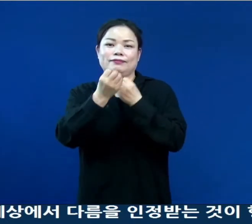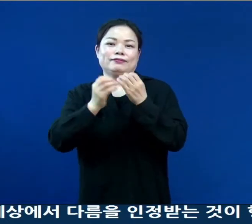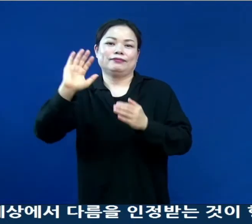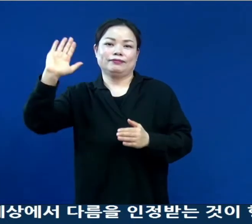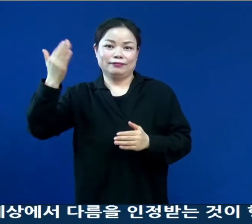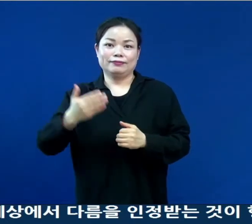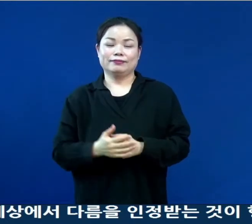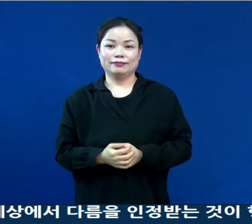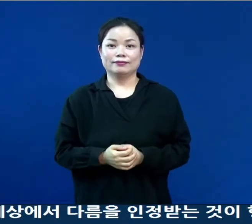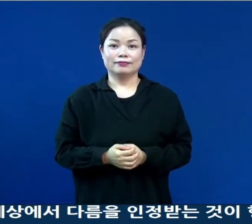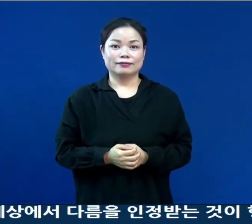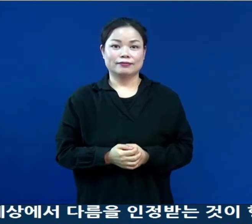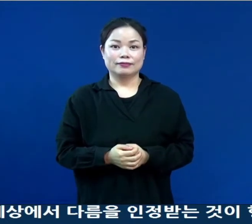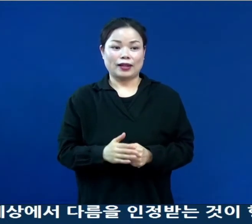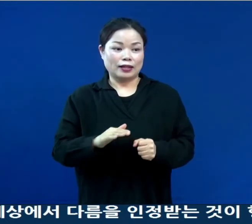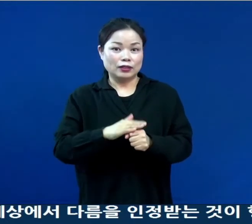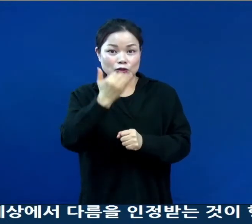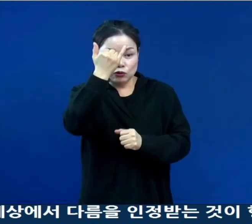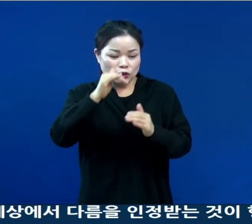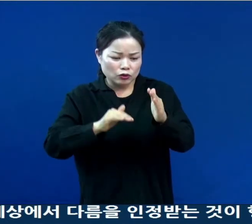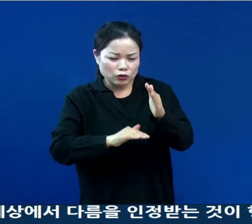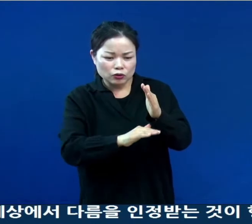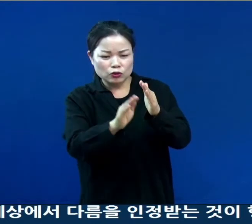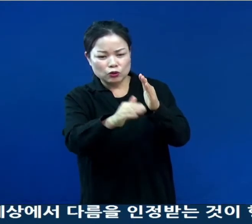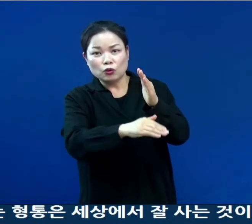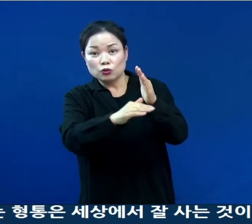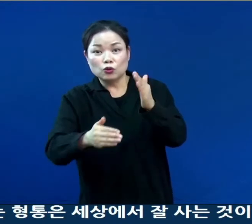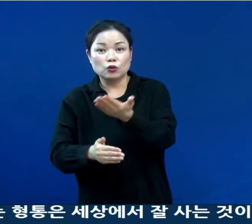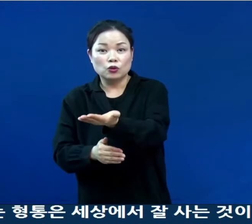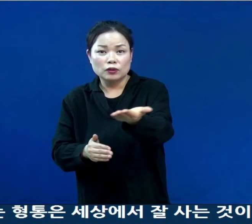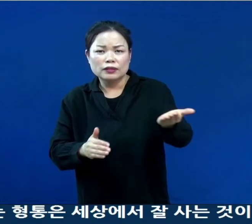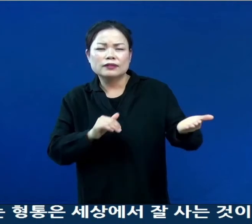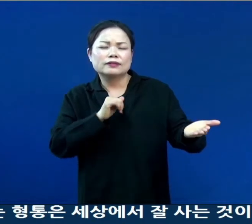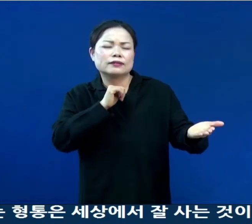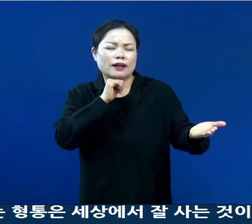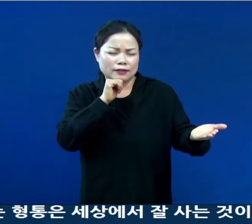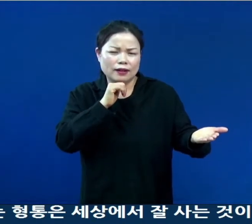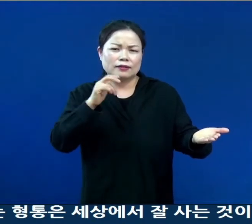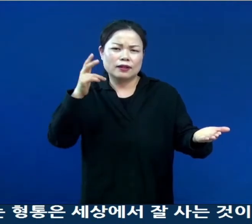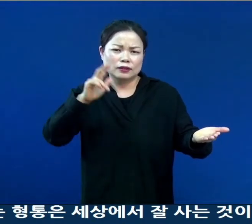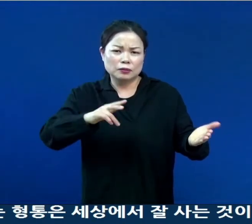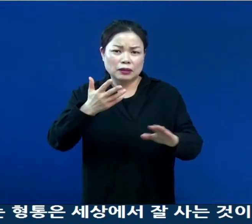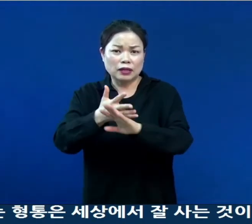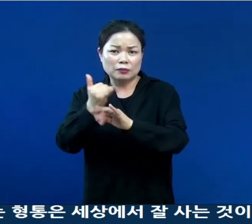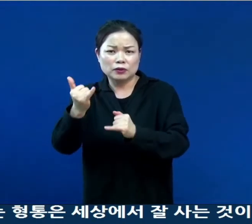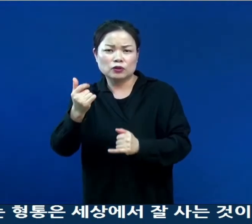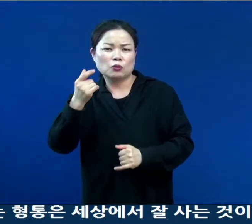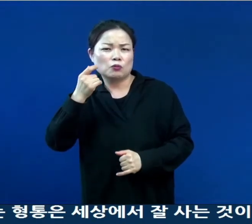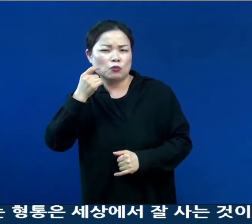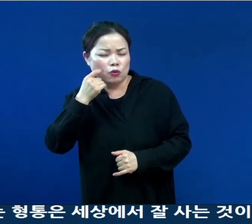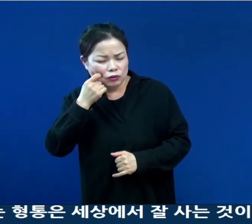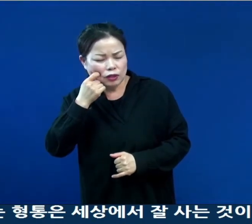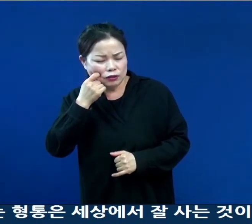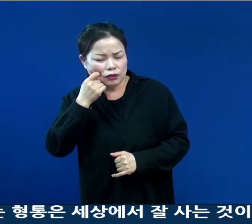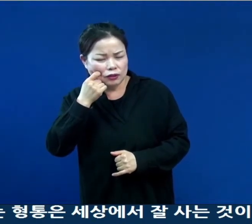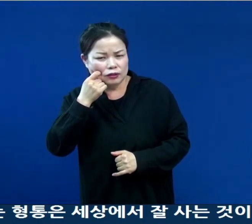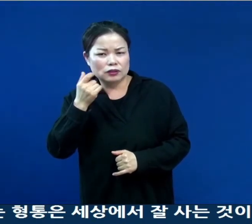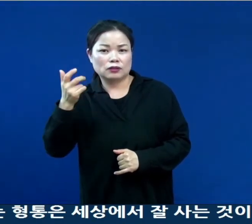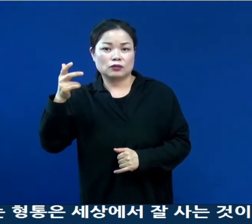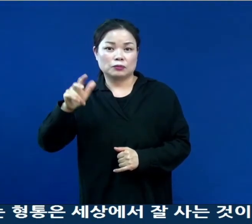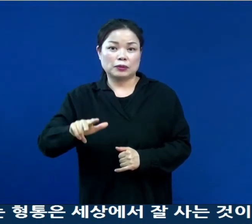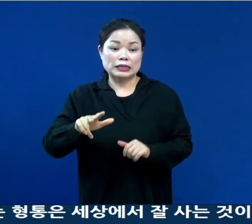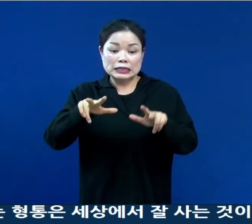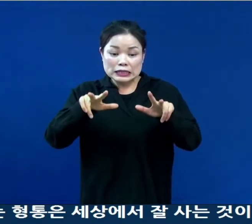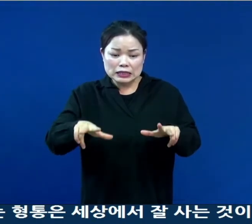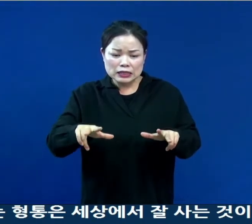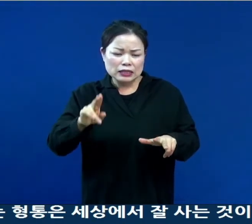됩니다. 사랑하는 충현의 성도 여러분, 가난해도 남들보다 못한 것 같아도,